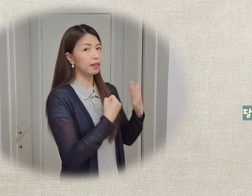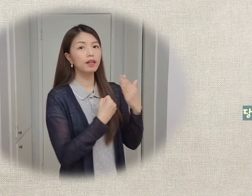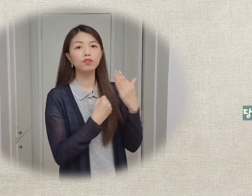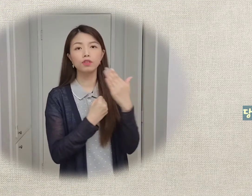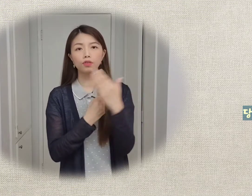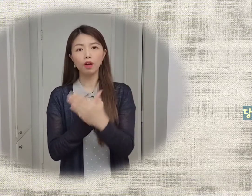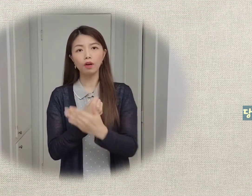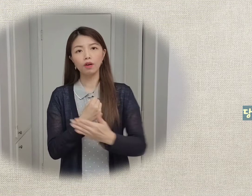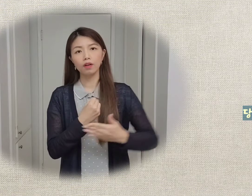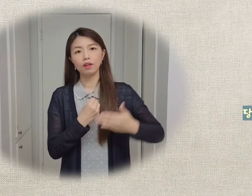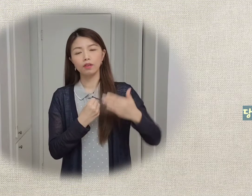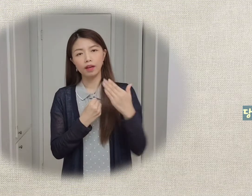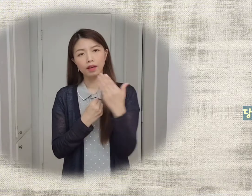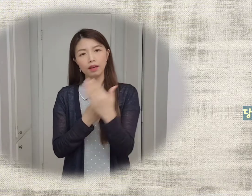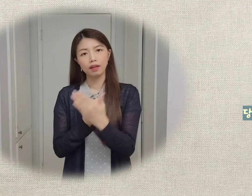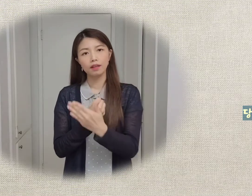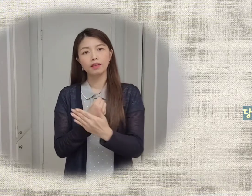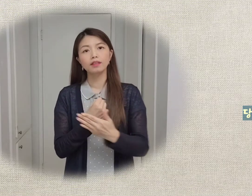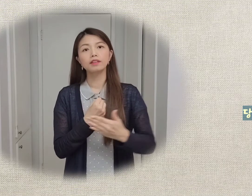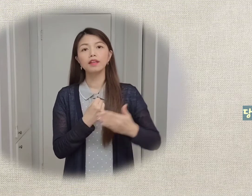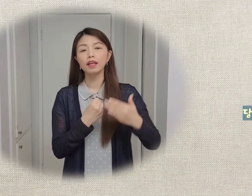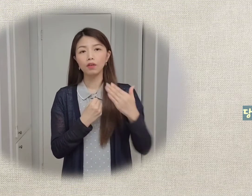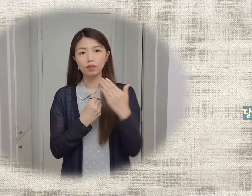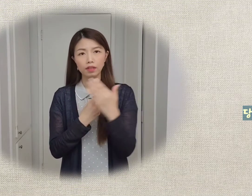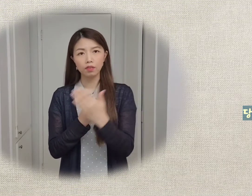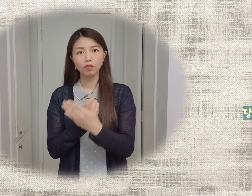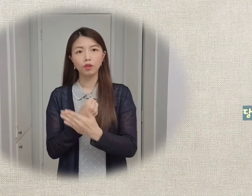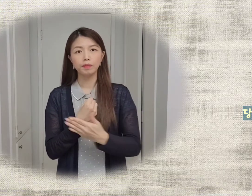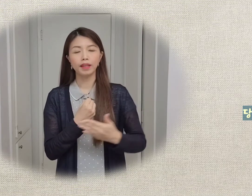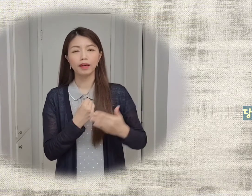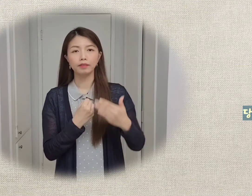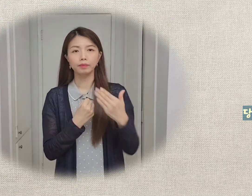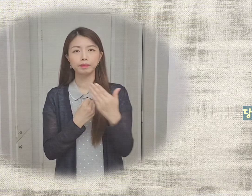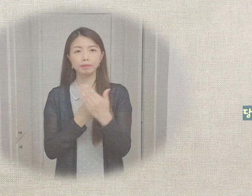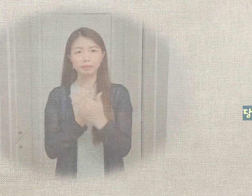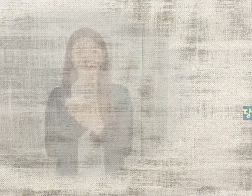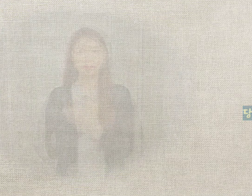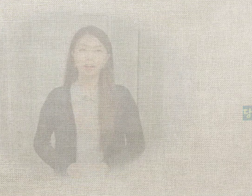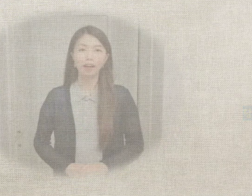닿지 않게 해주시고요. 이렇게 은혜라고 한 뜻의 수어입니다.